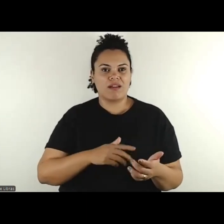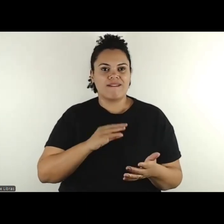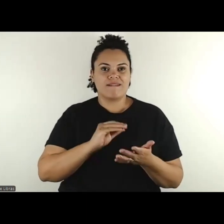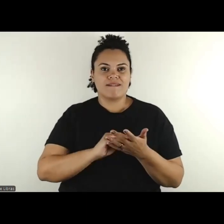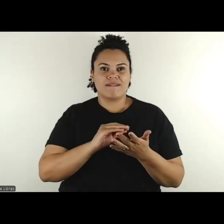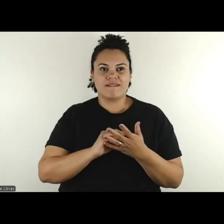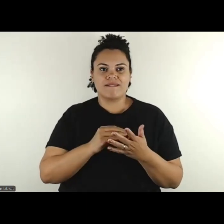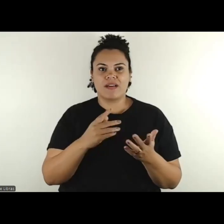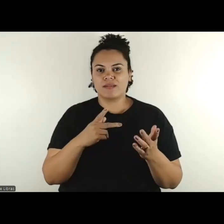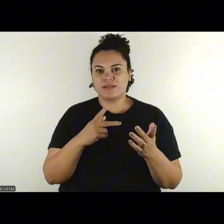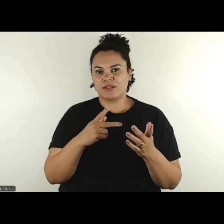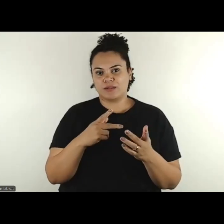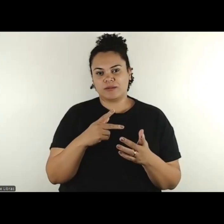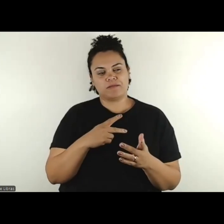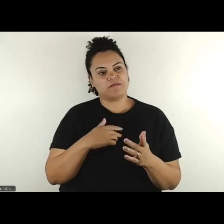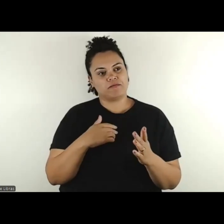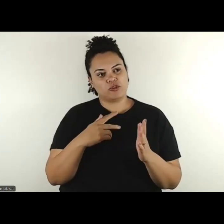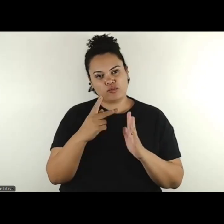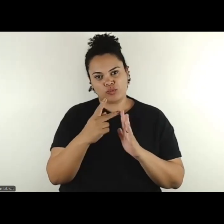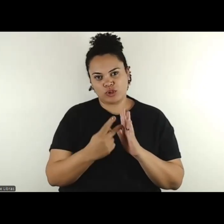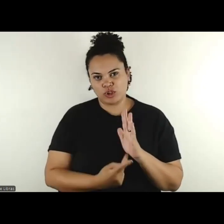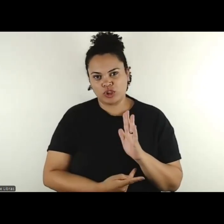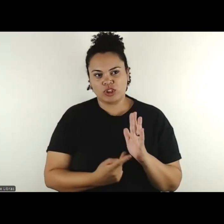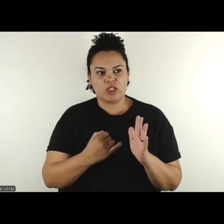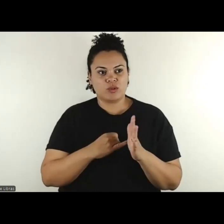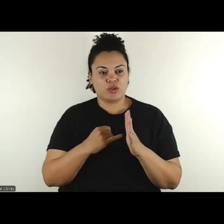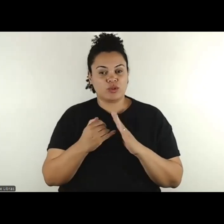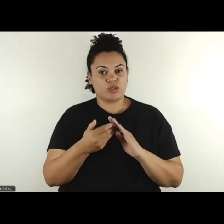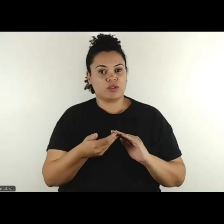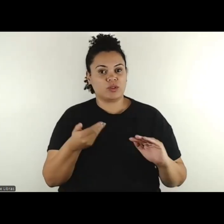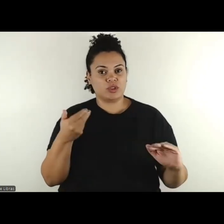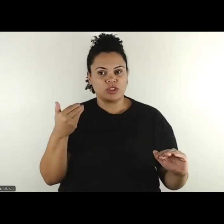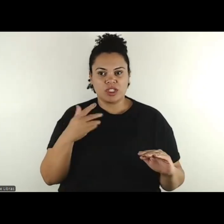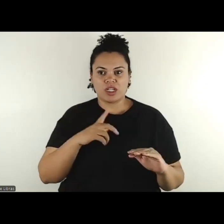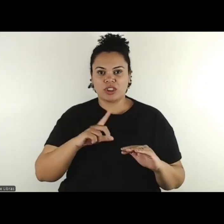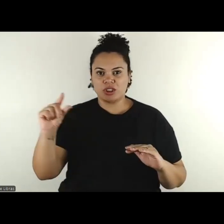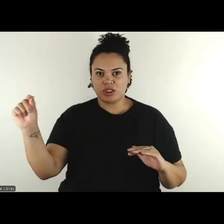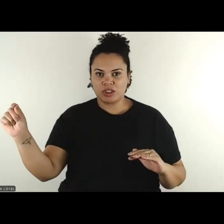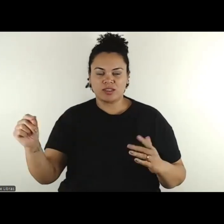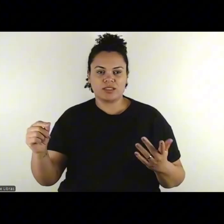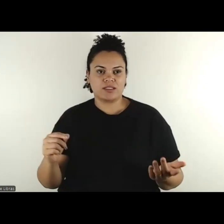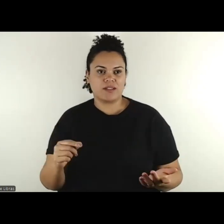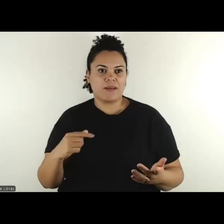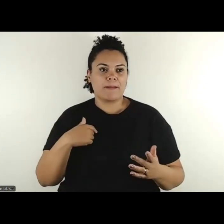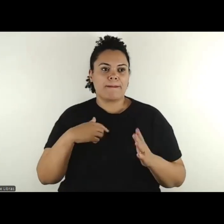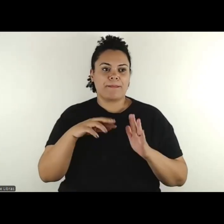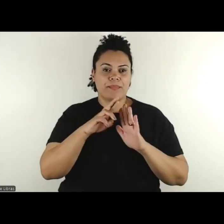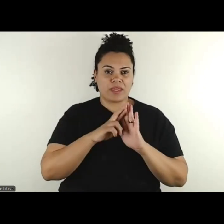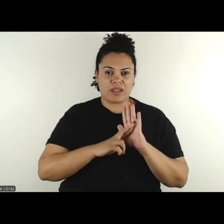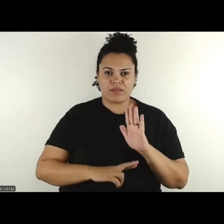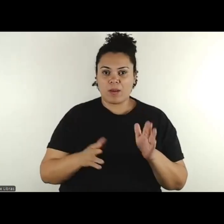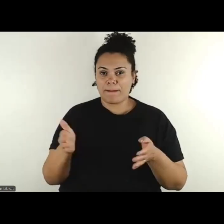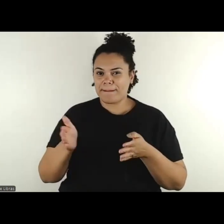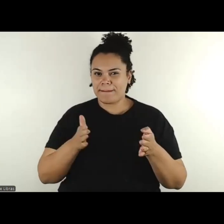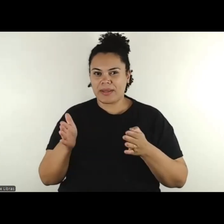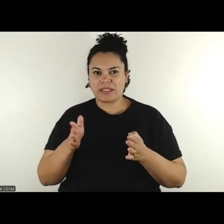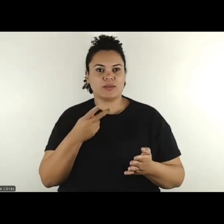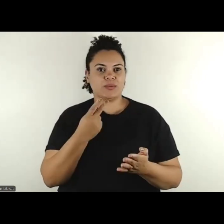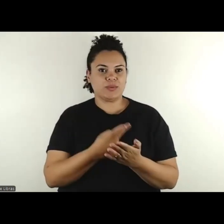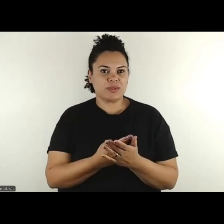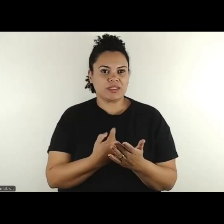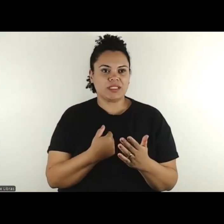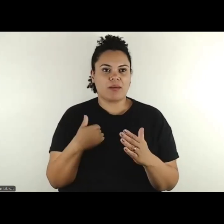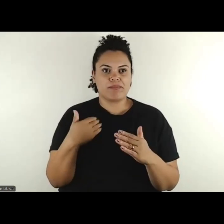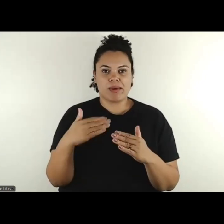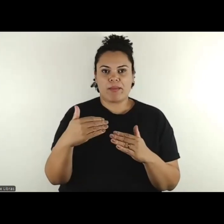ou projetos de desinstitucionalização, a violação da norma sobre o período de internação, extrapolando